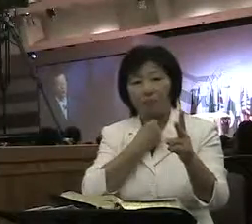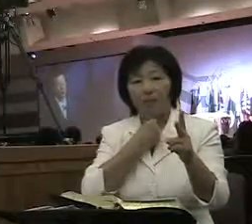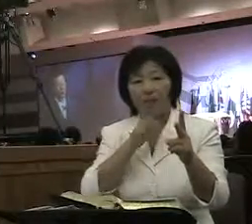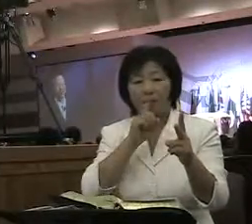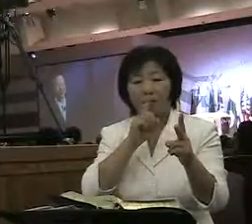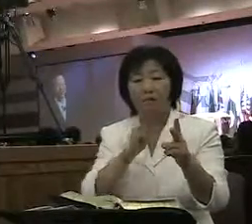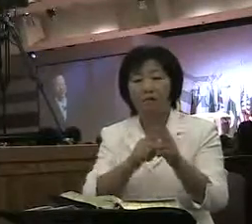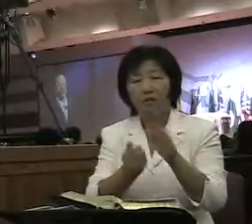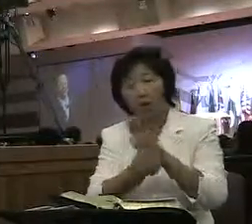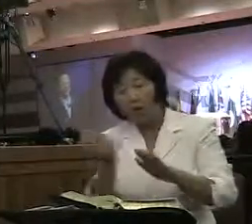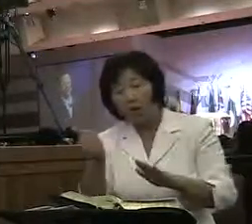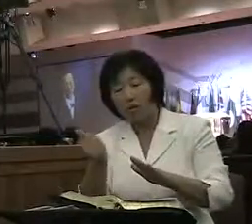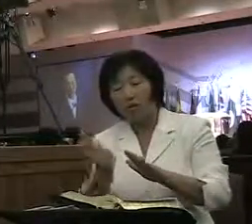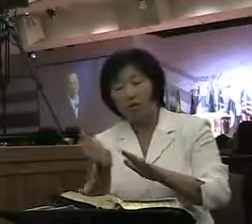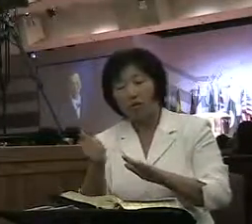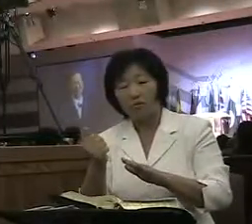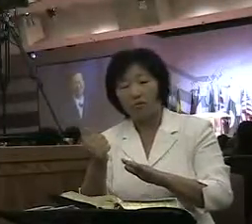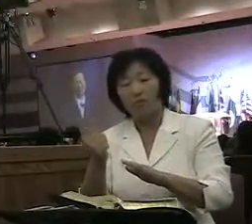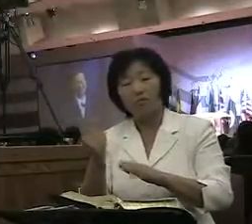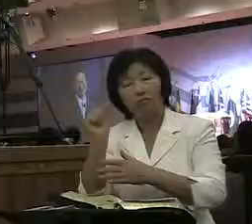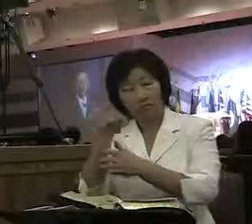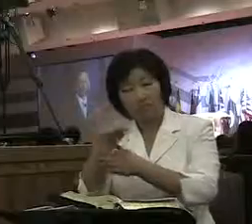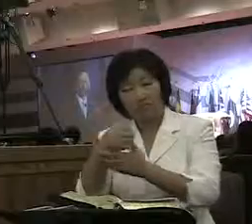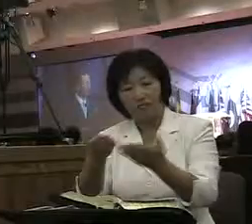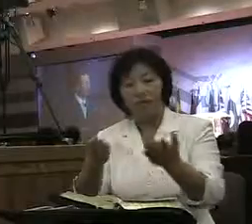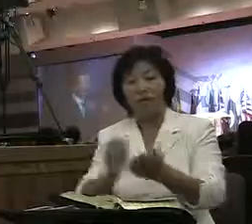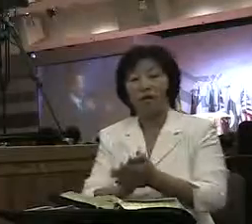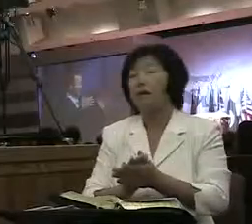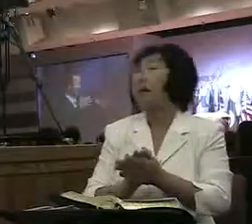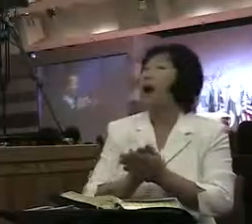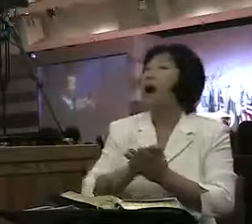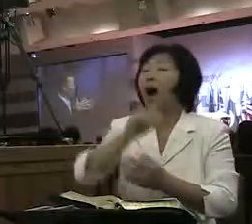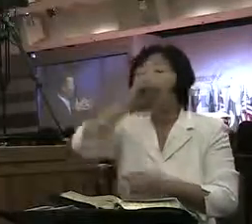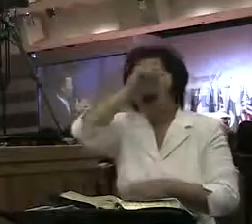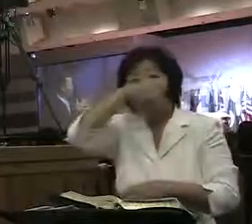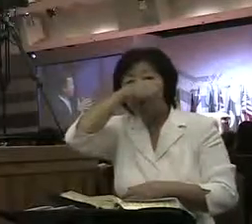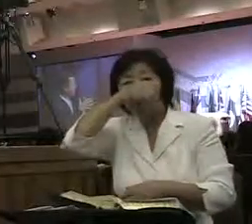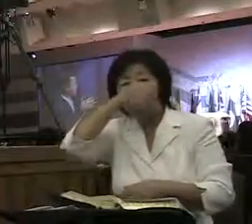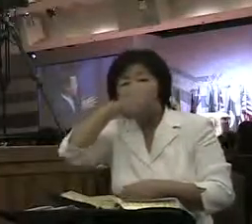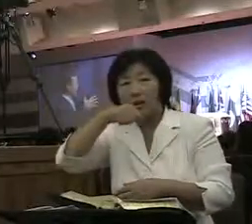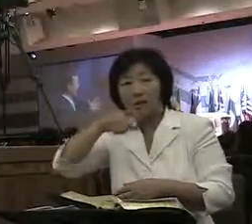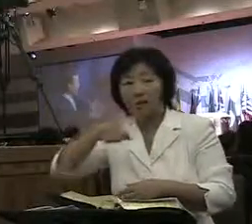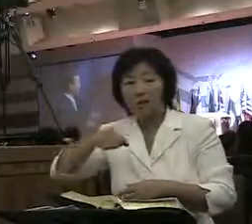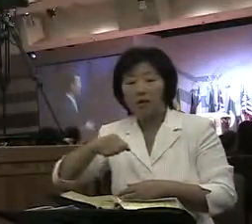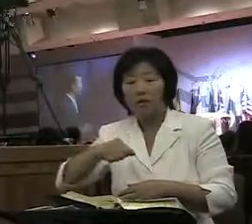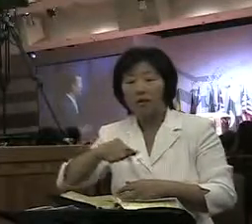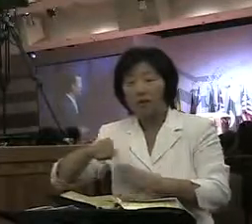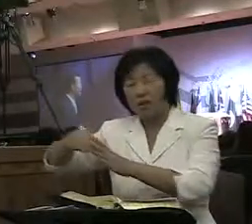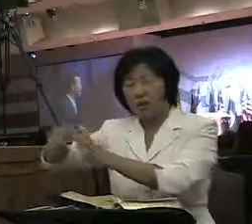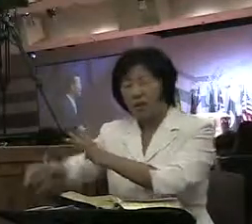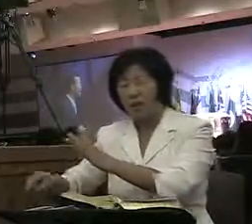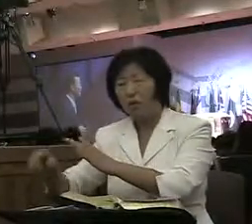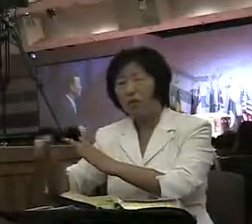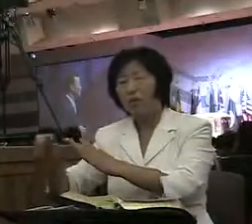그 소원을 들어주셨습니다. 아프리카 깊은 오지안으로 그를 인도하십니다.